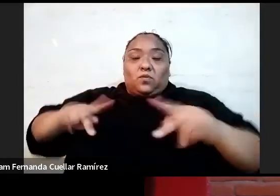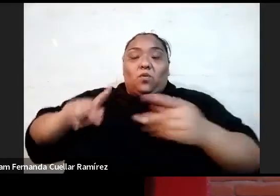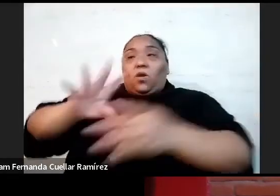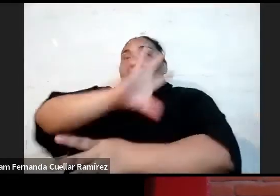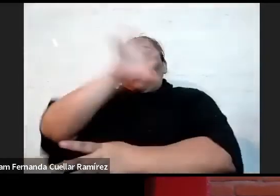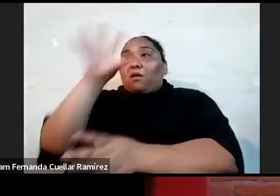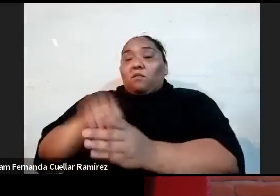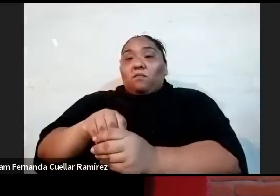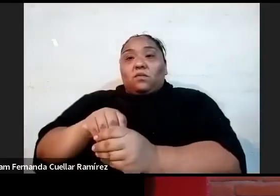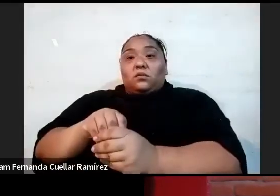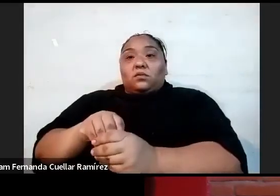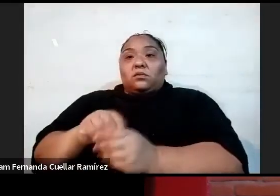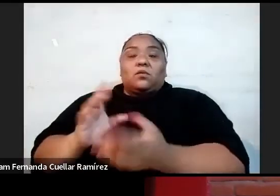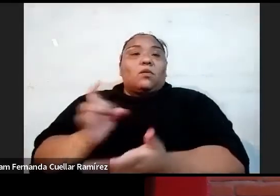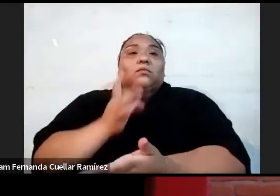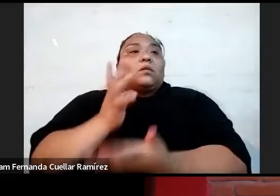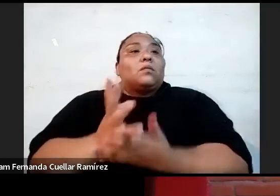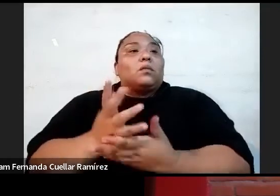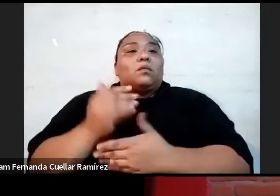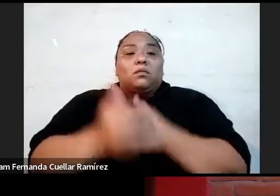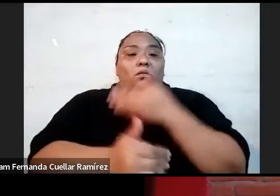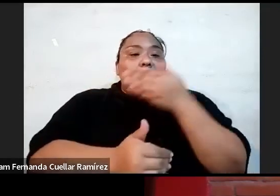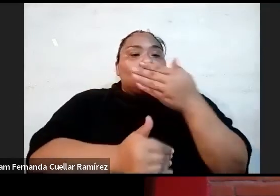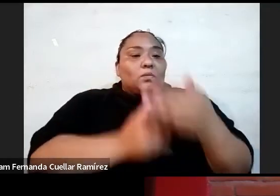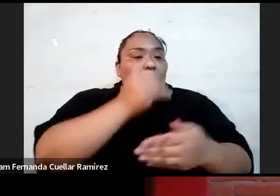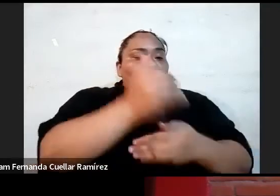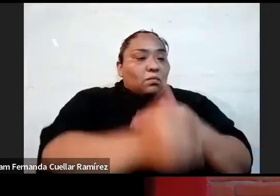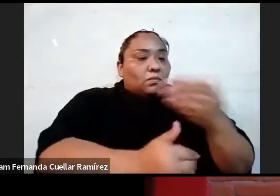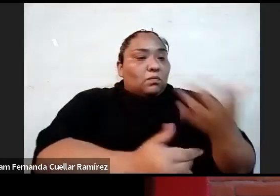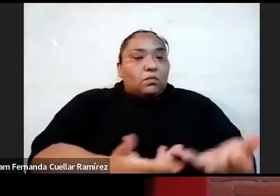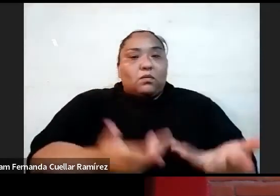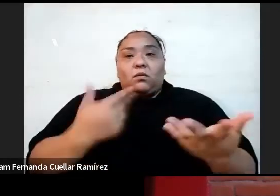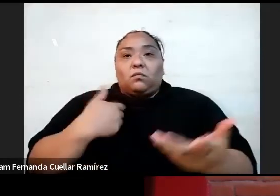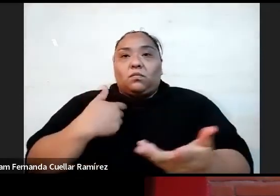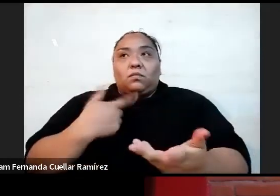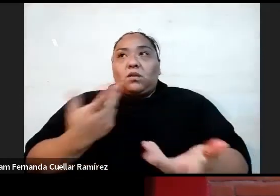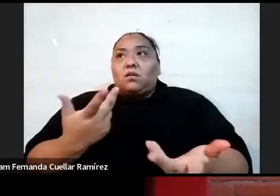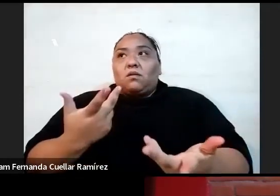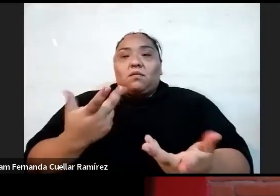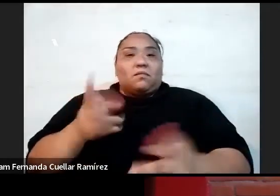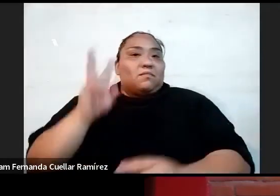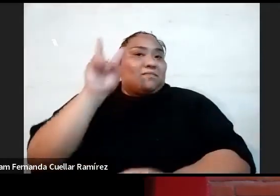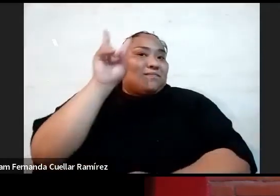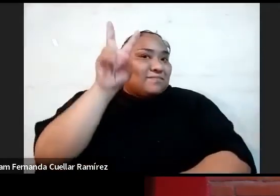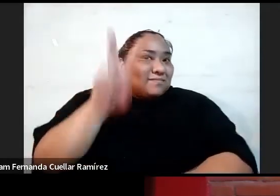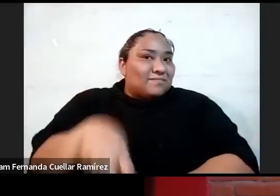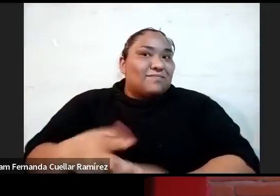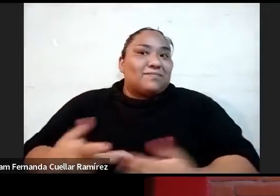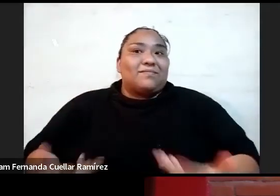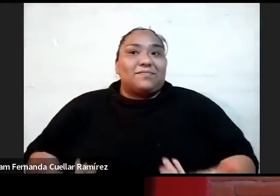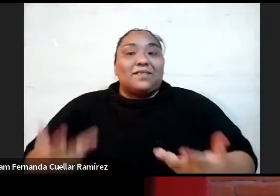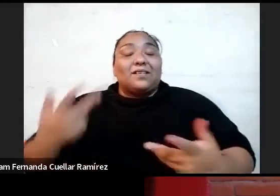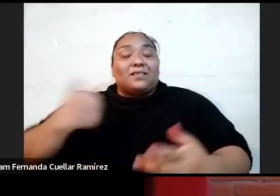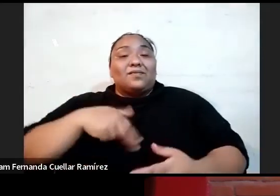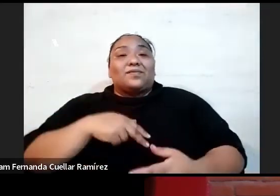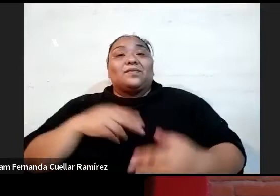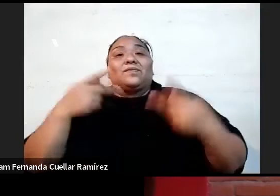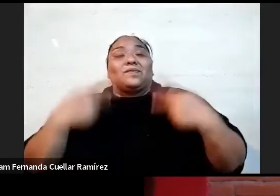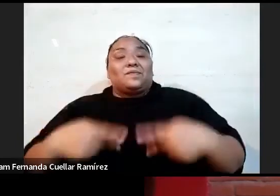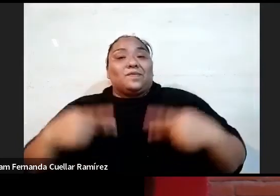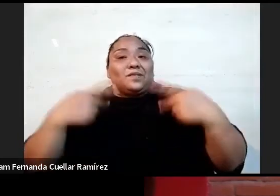viendo fragmentos por aquí, por allá, o sea, realmente somos personas completas